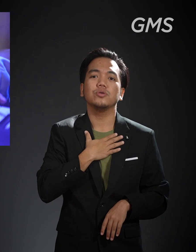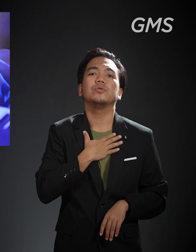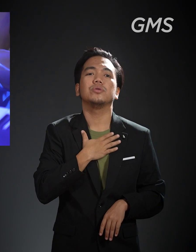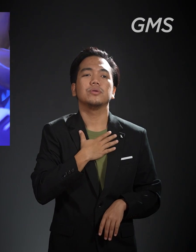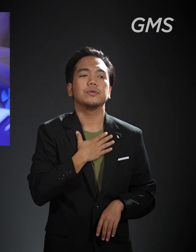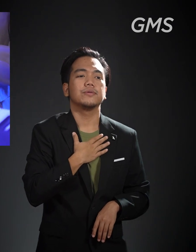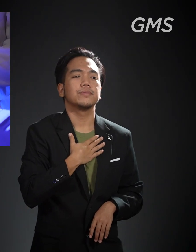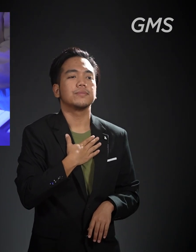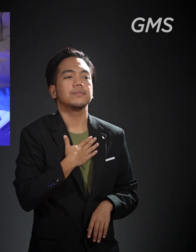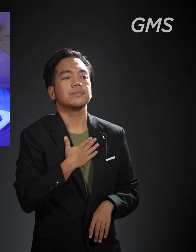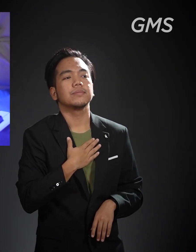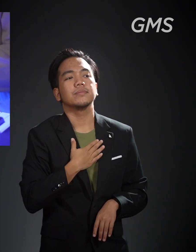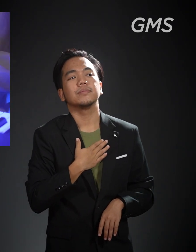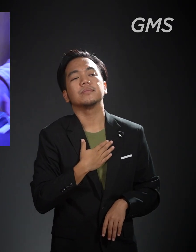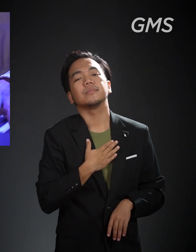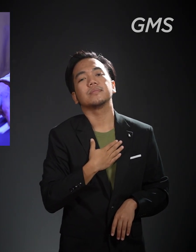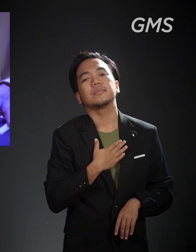Allahku.